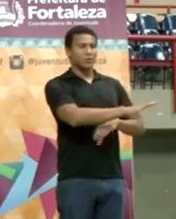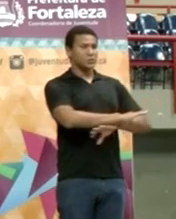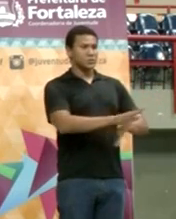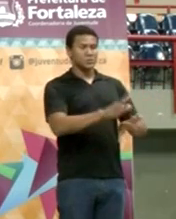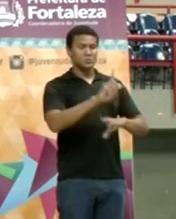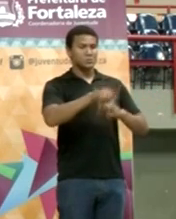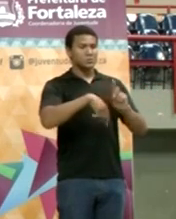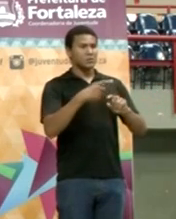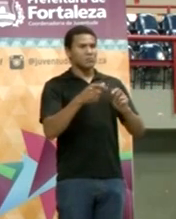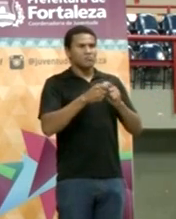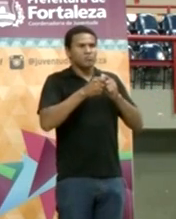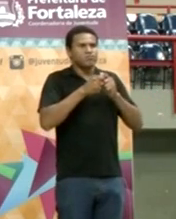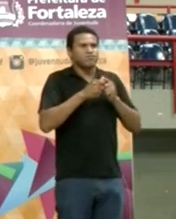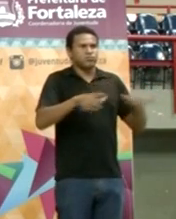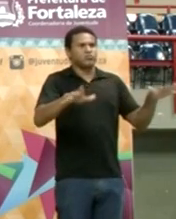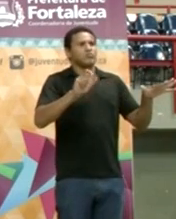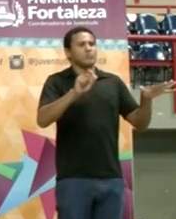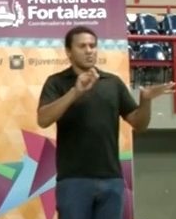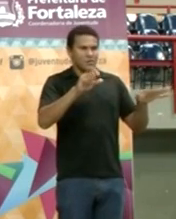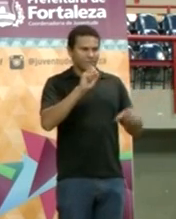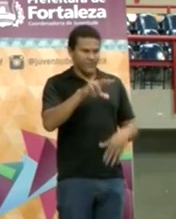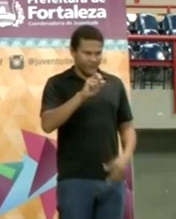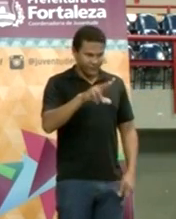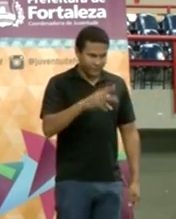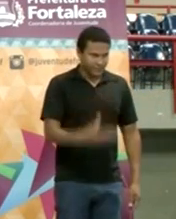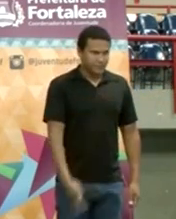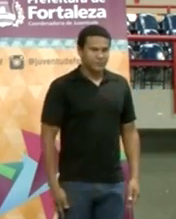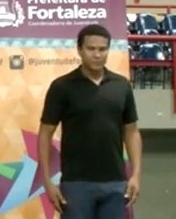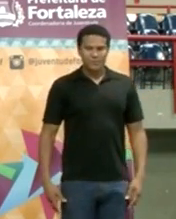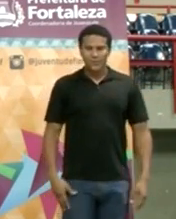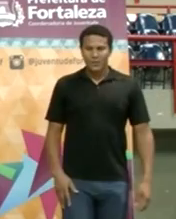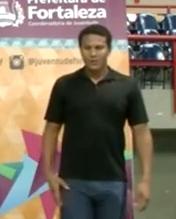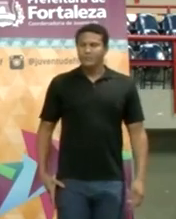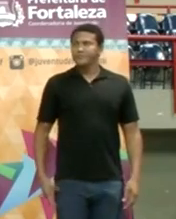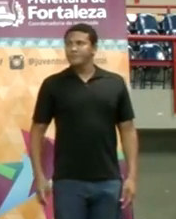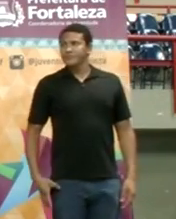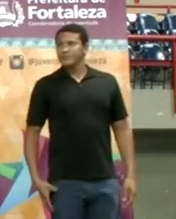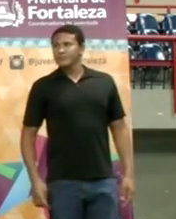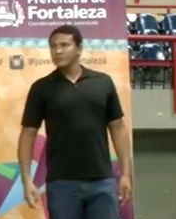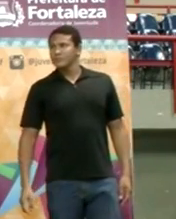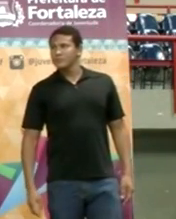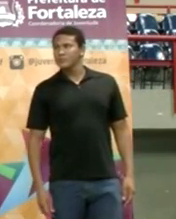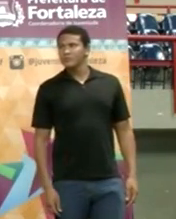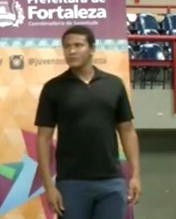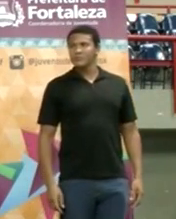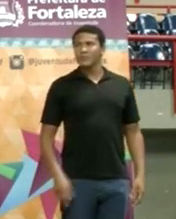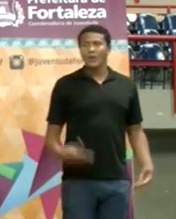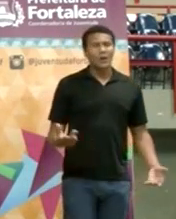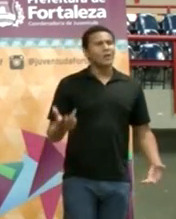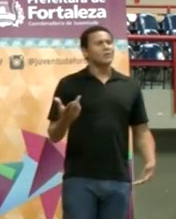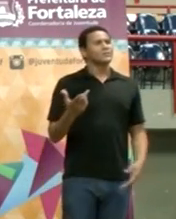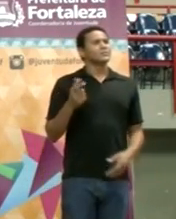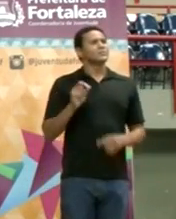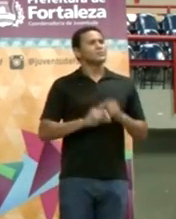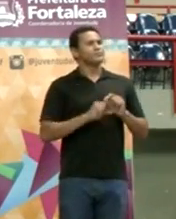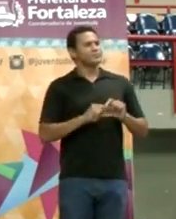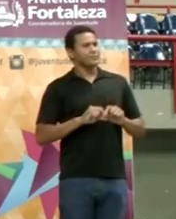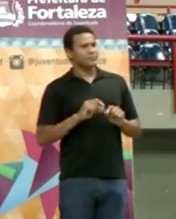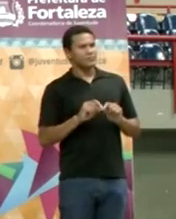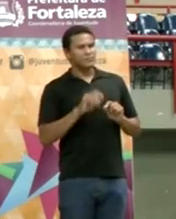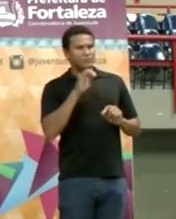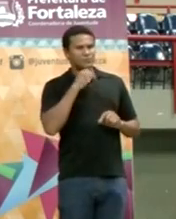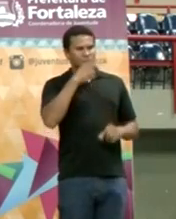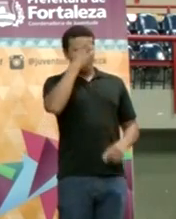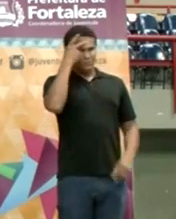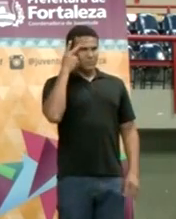destruí-la. Esse é o mecanismo natural do HIV. Os mecanismos, aí preste atenção. Professor, pessoas com